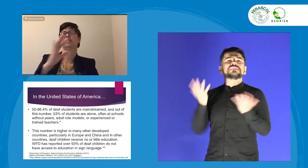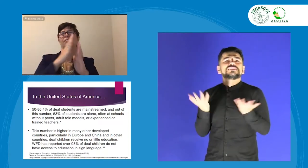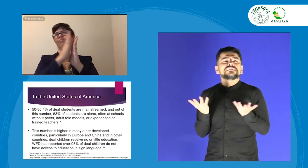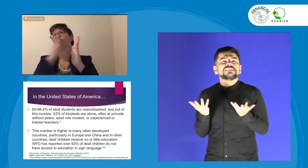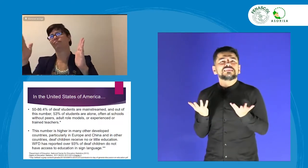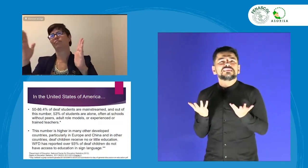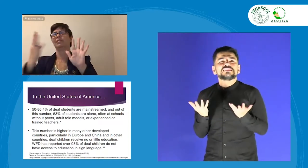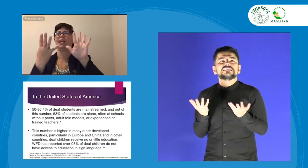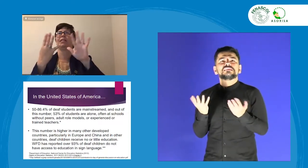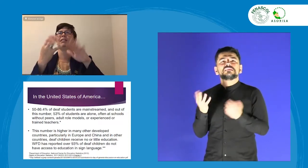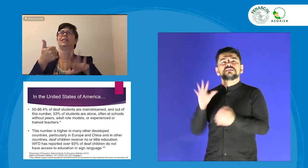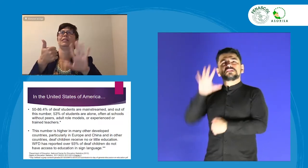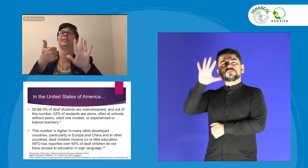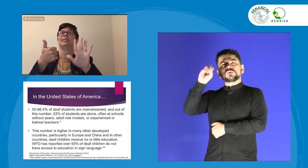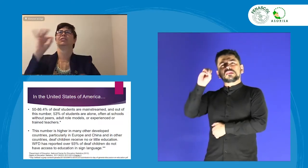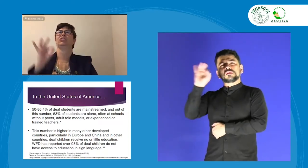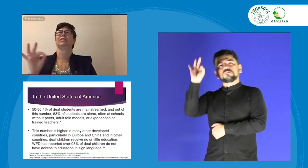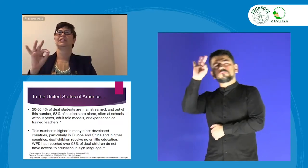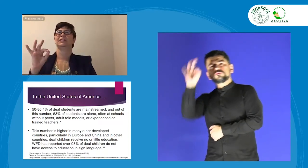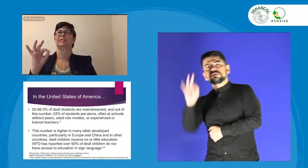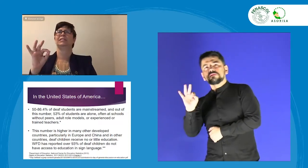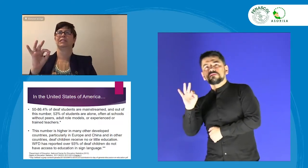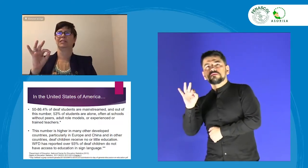que aproximadamente entre un